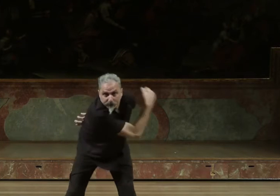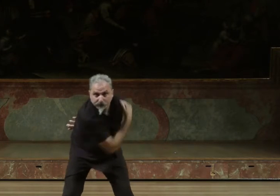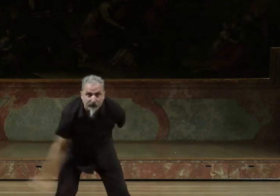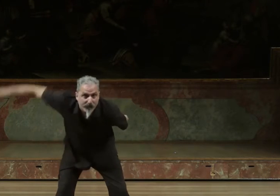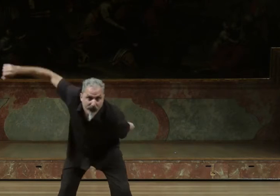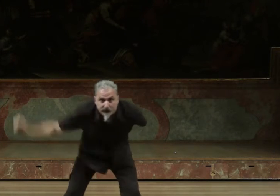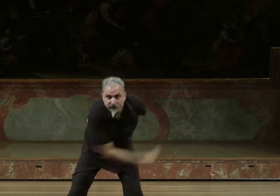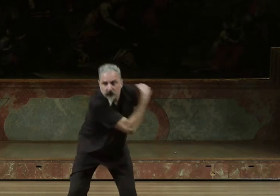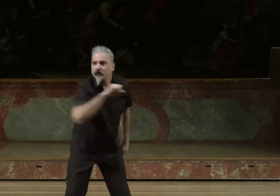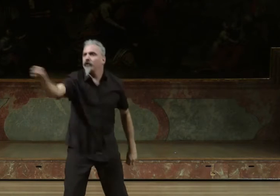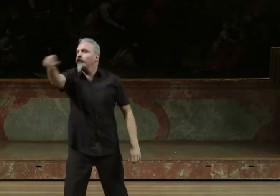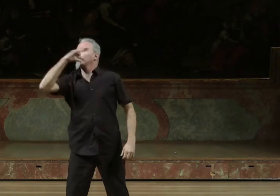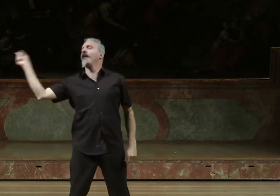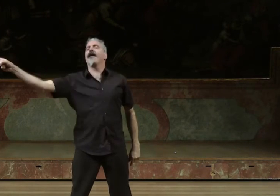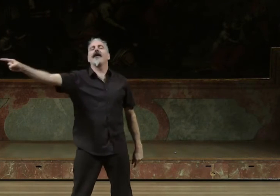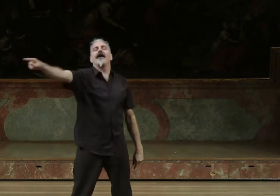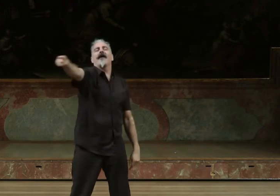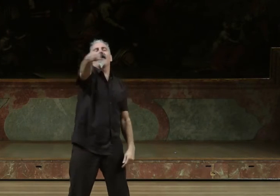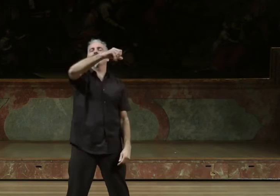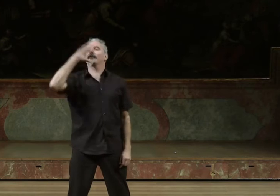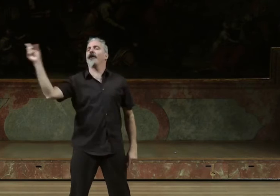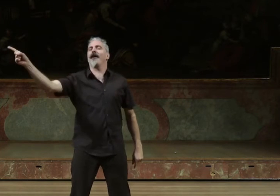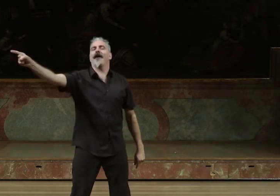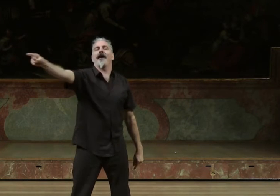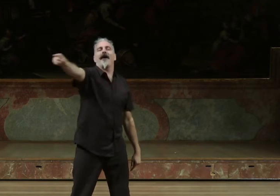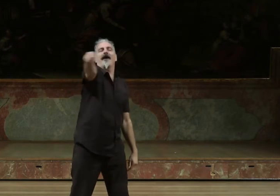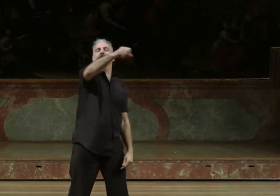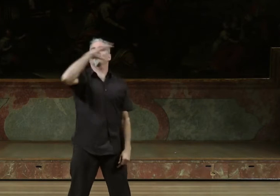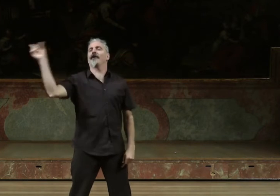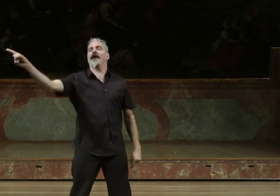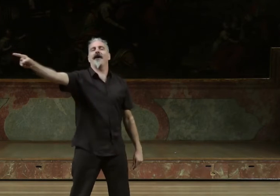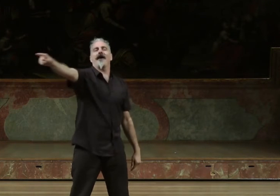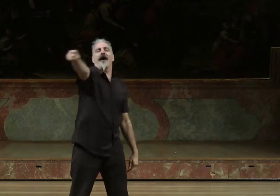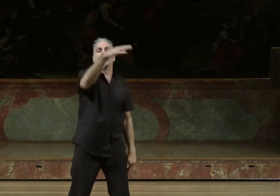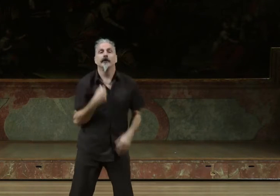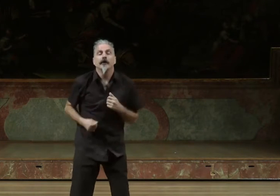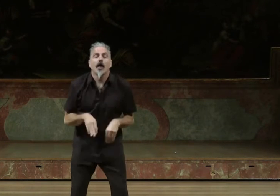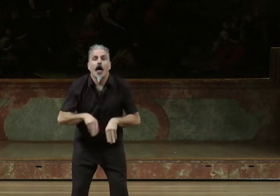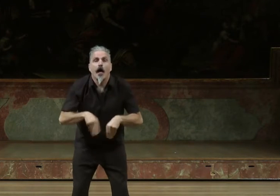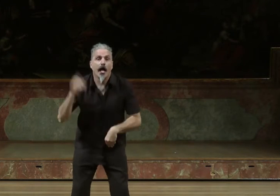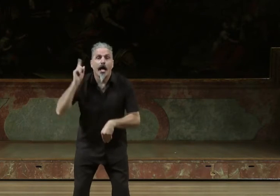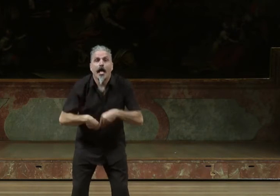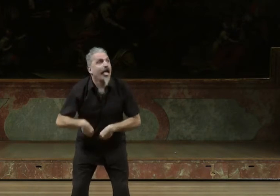Skater, Sportler, der Leuchtturm dreht sich.